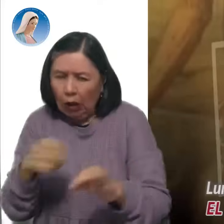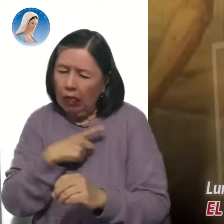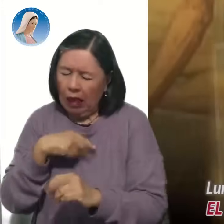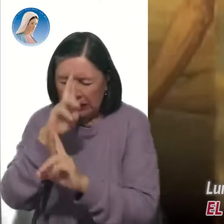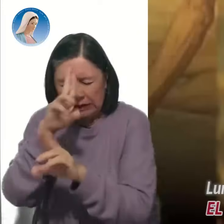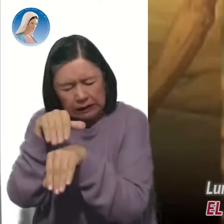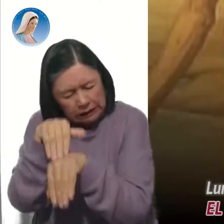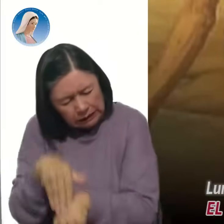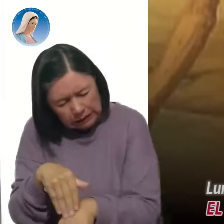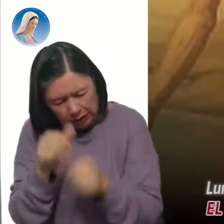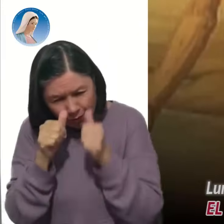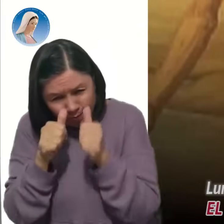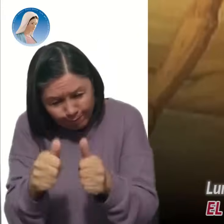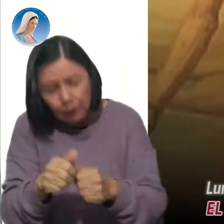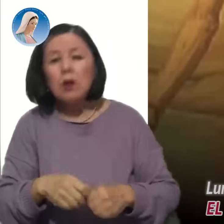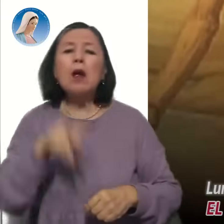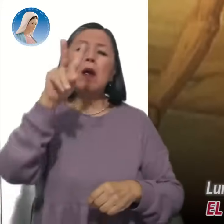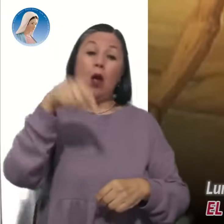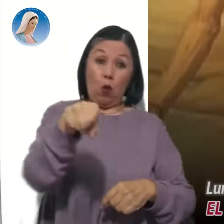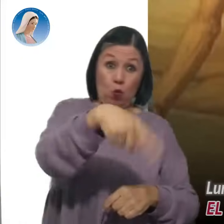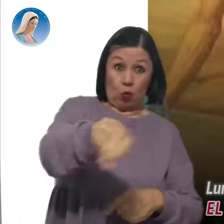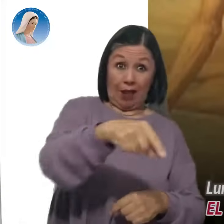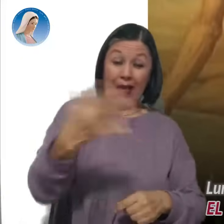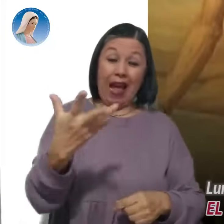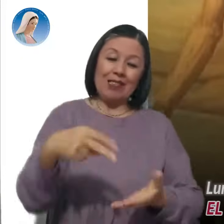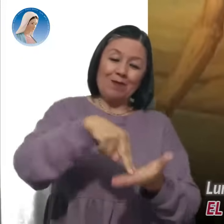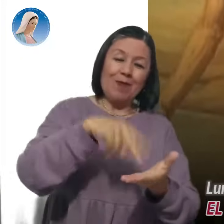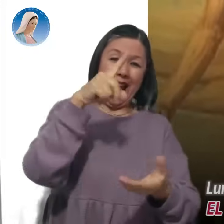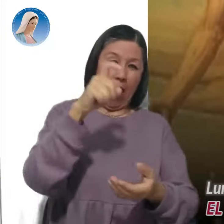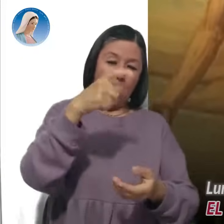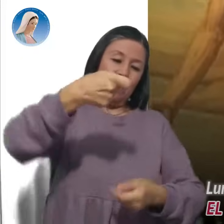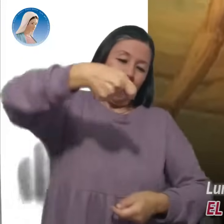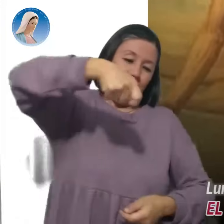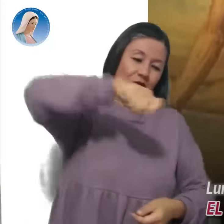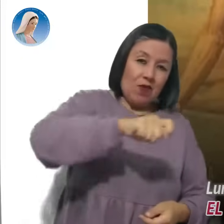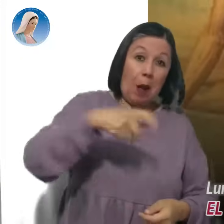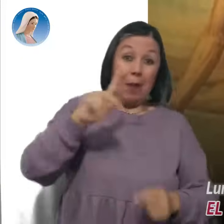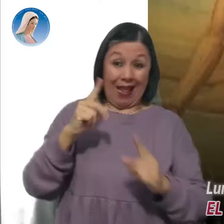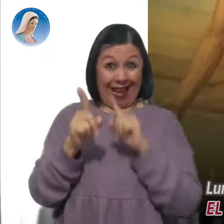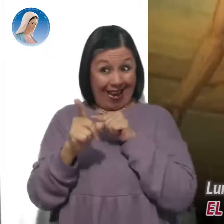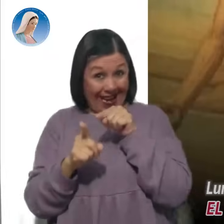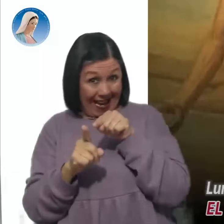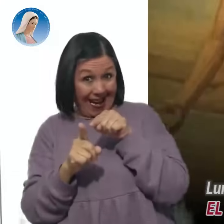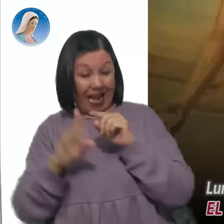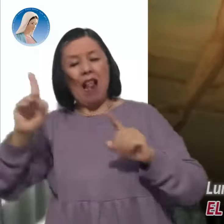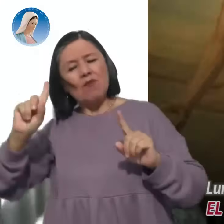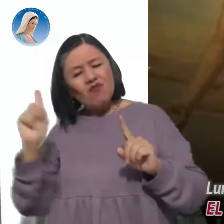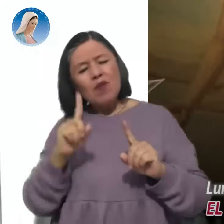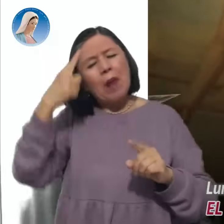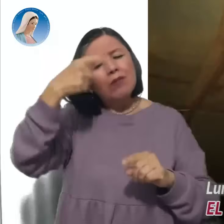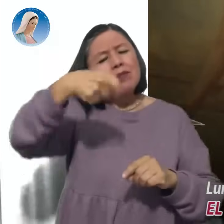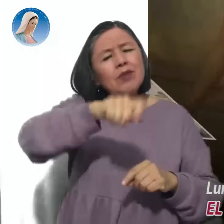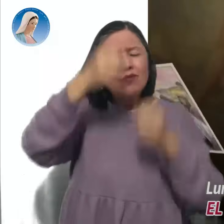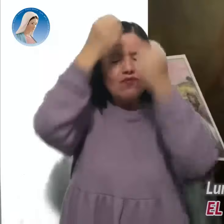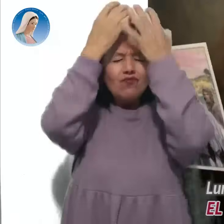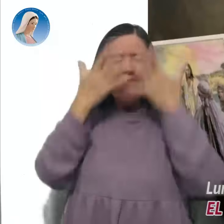correa de sus sandalias. Yo los he bautizado a ustedes con agua, pero él los bautizará con el Espíritu Santo.